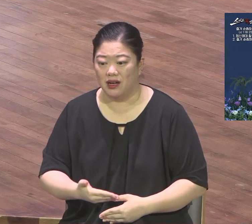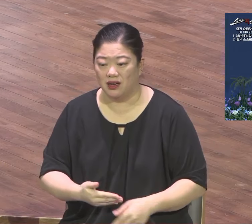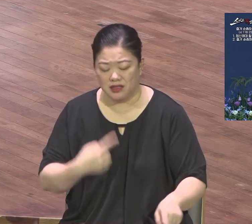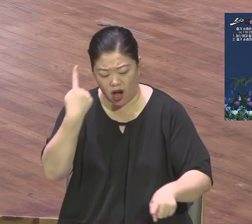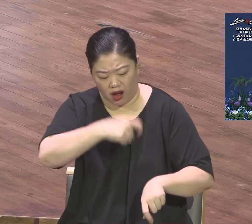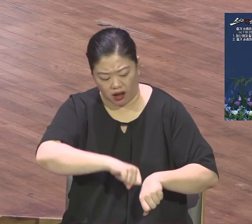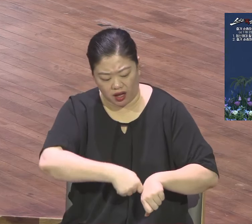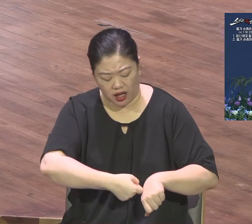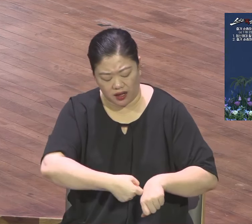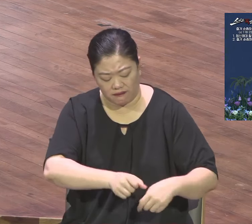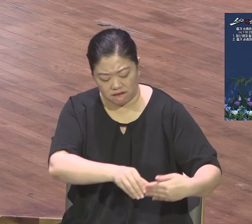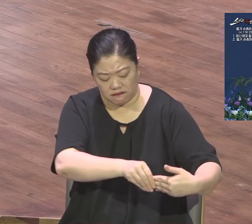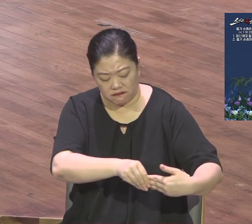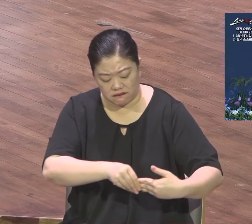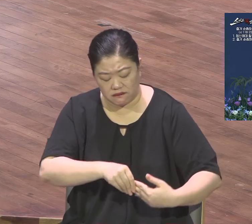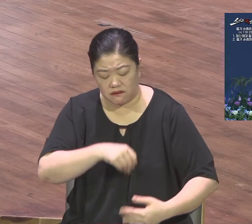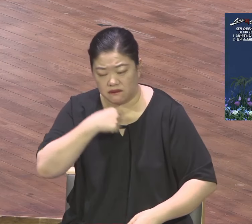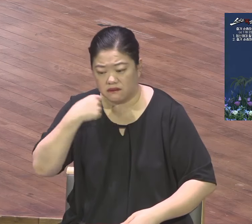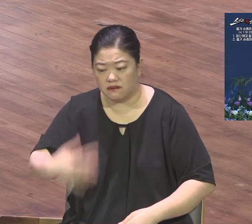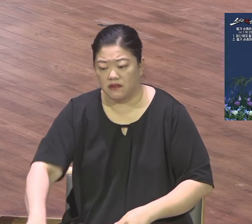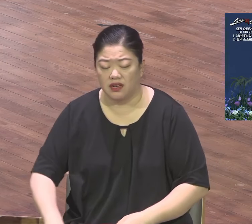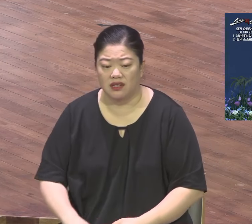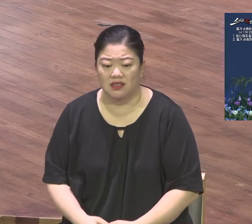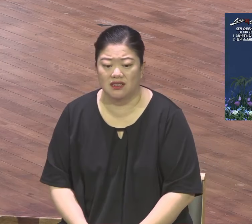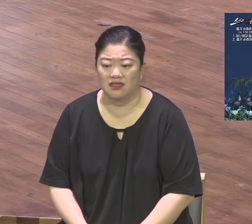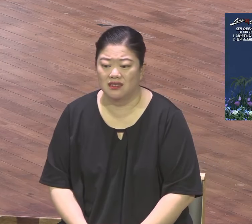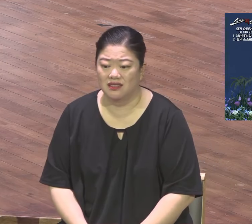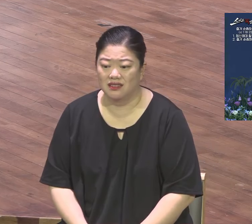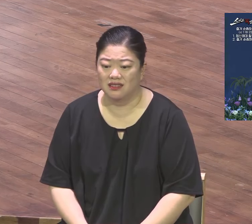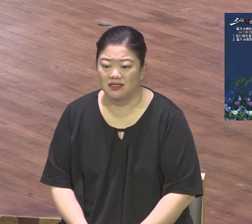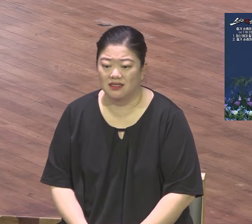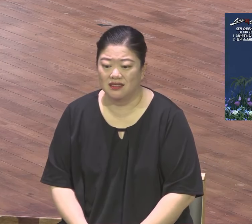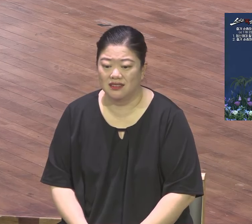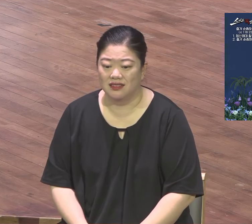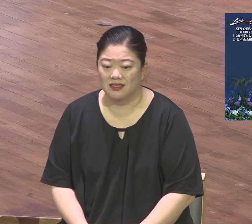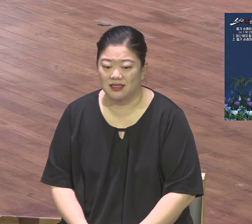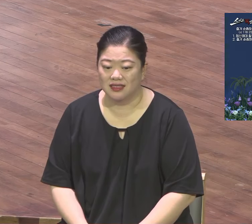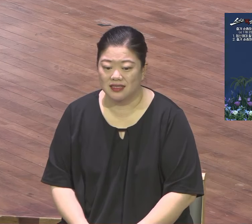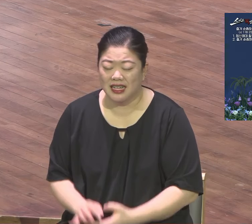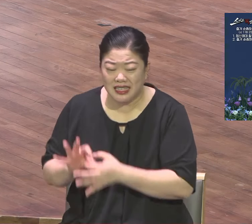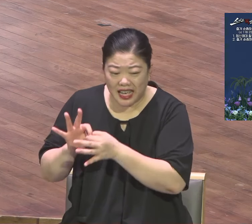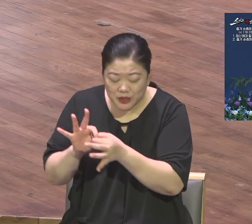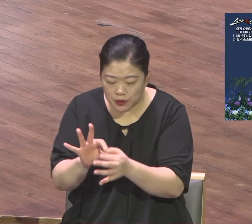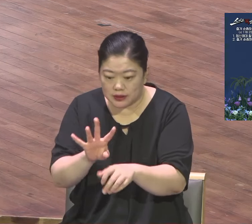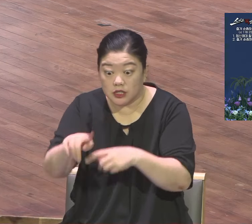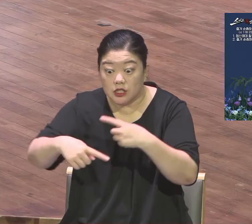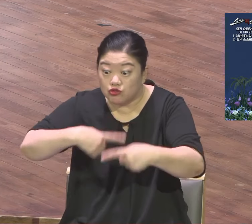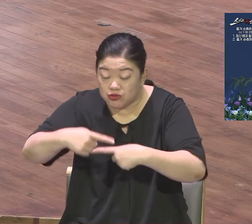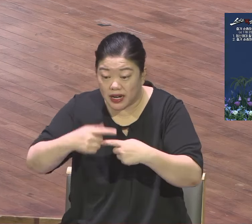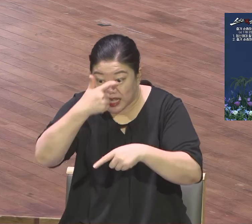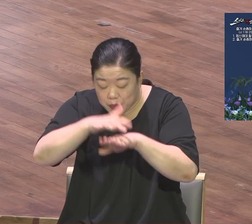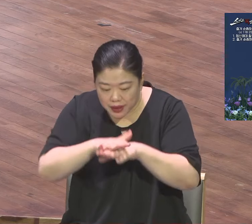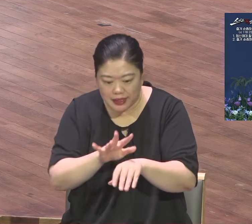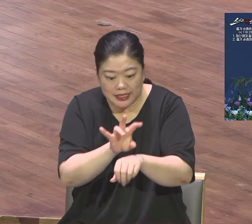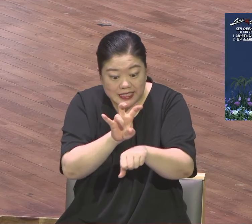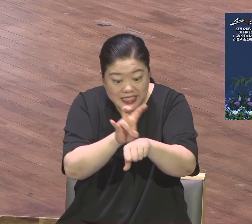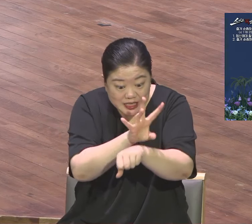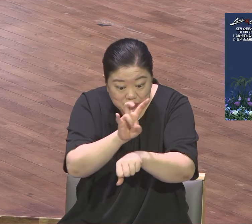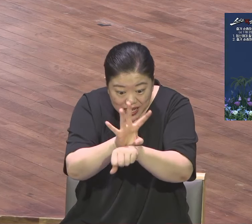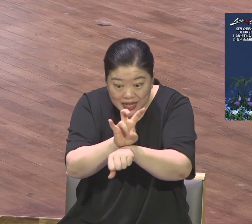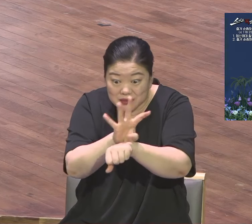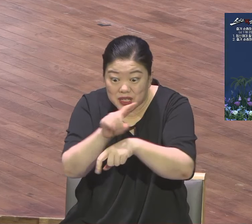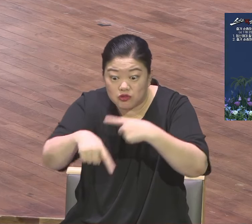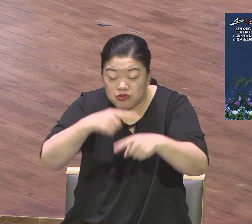의식을. 하나님 앞에 24. 그게 24입니다. 하나님 의식하시라고. 하나님 의식하지 않고